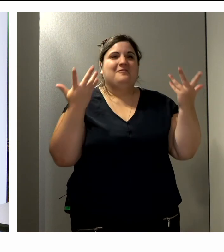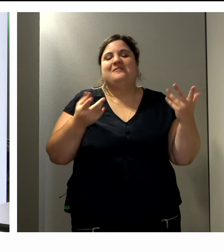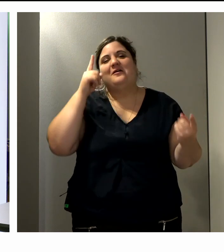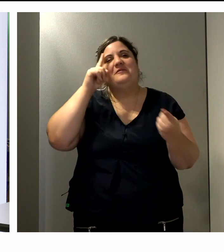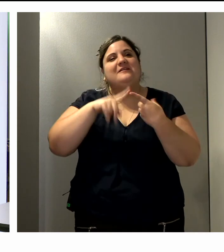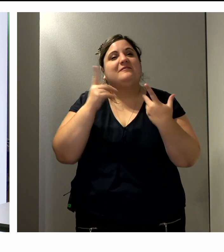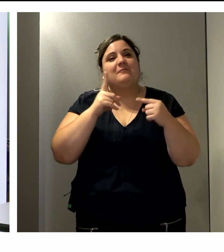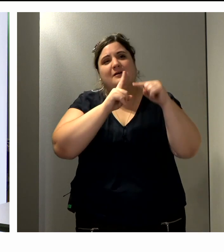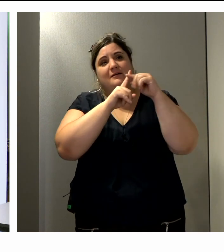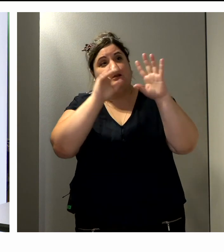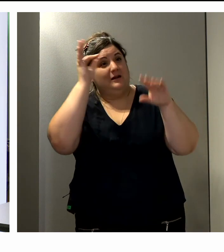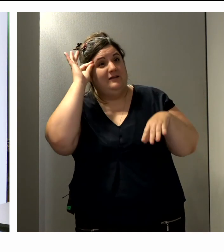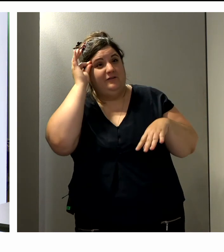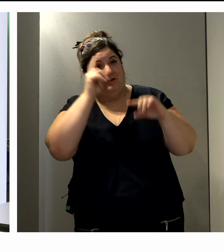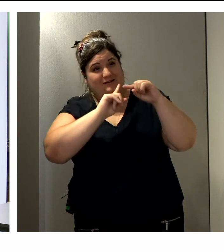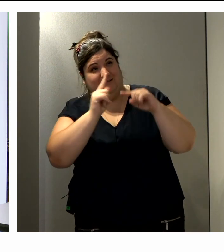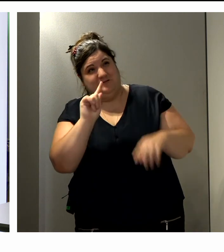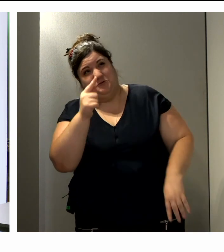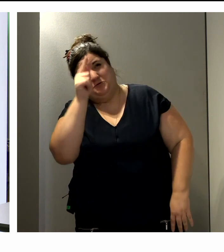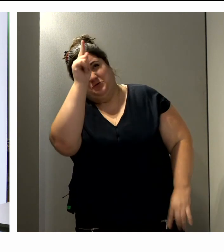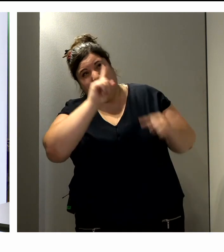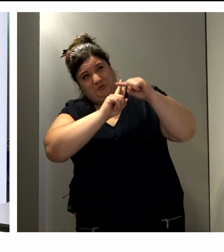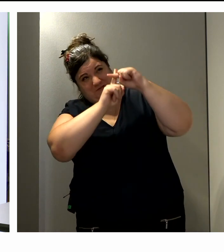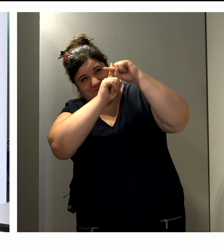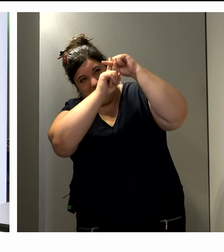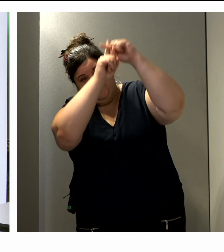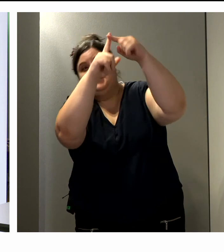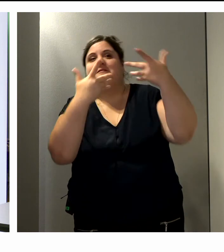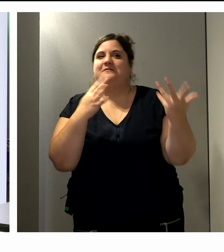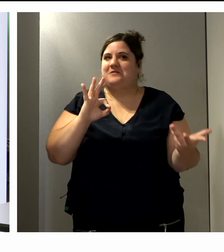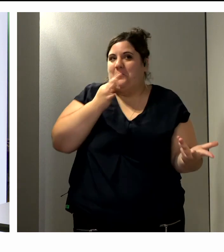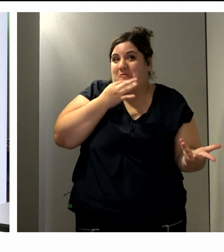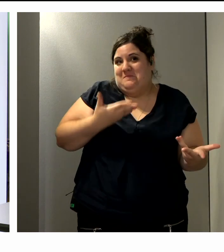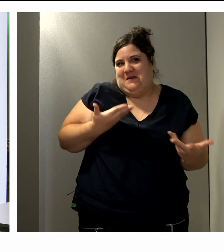étoiles, figurez-vous que nous vous proposons, dans la continuité de cette table ronde, un